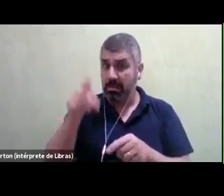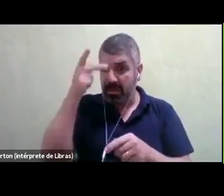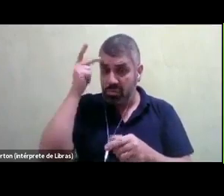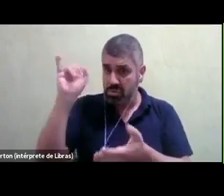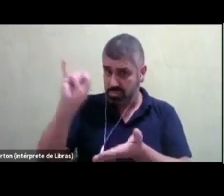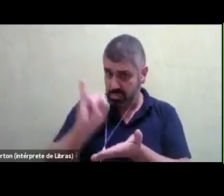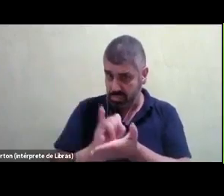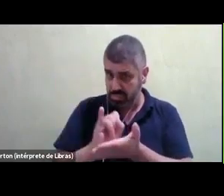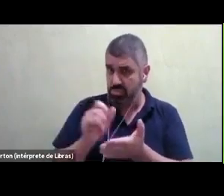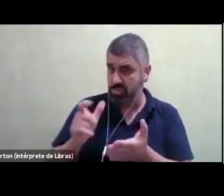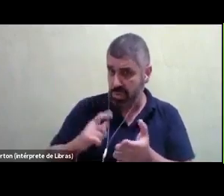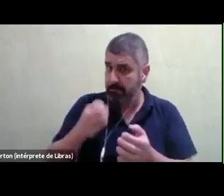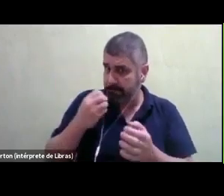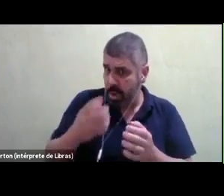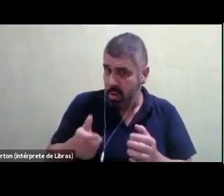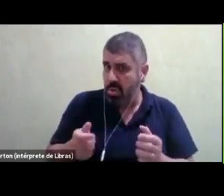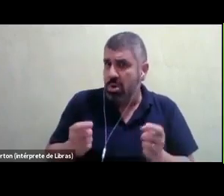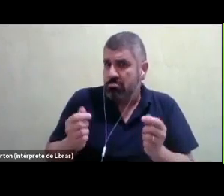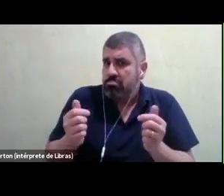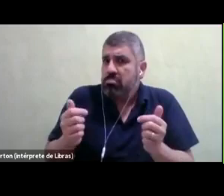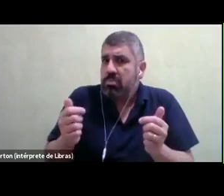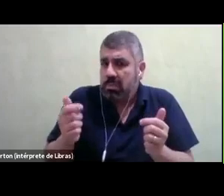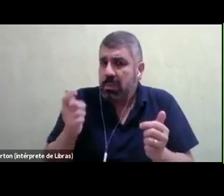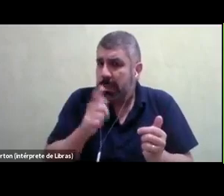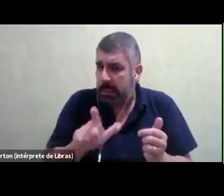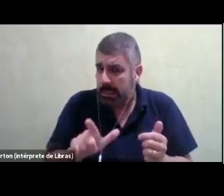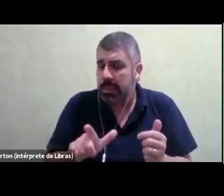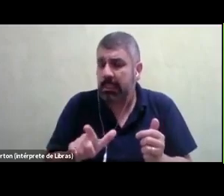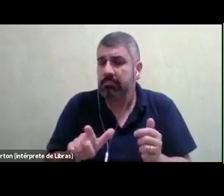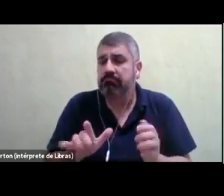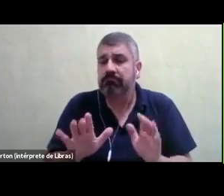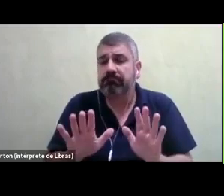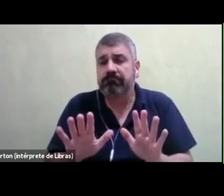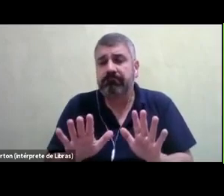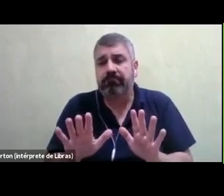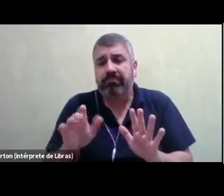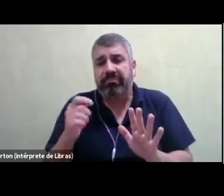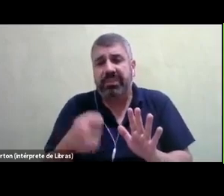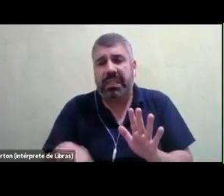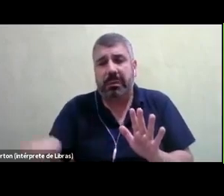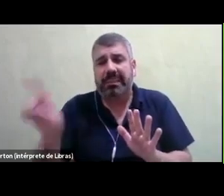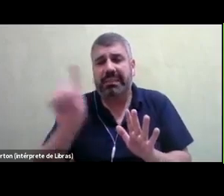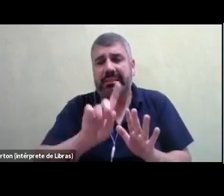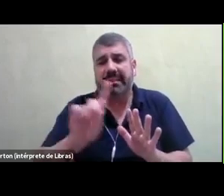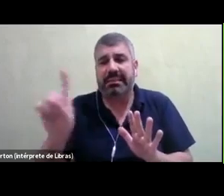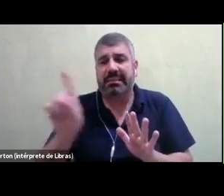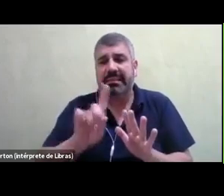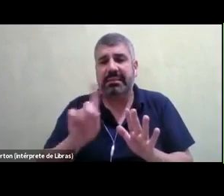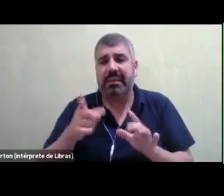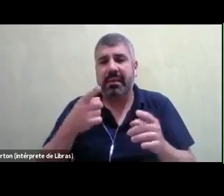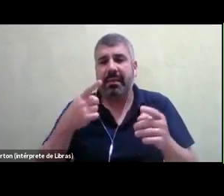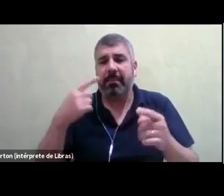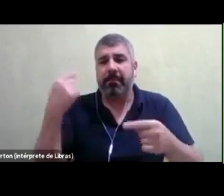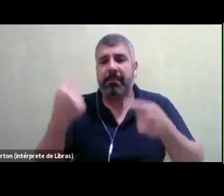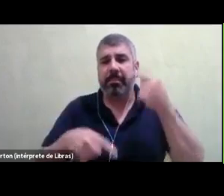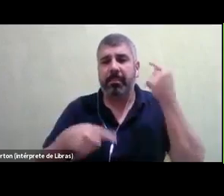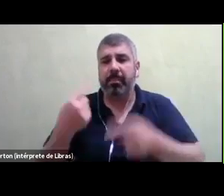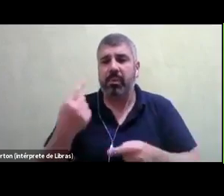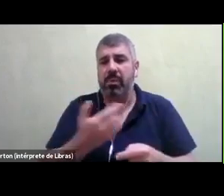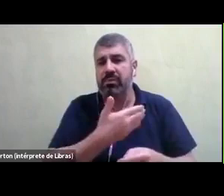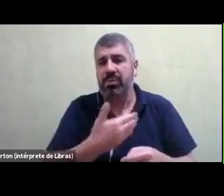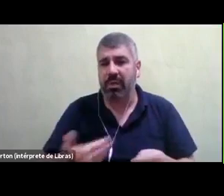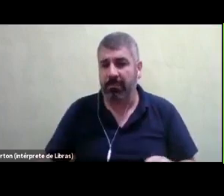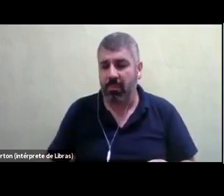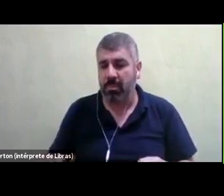boas condições financeiras, eles não dependem das políticas públicas para terem